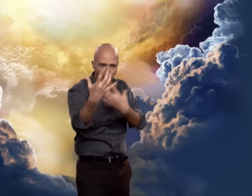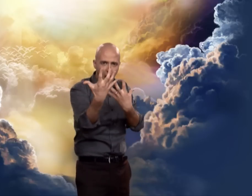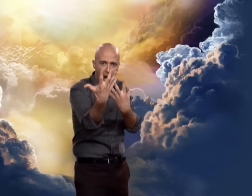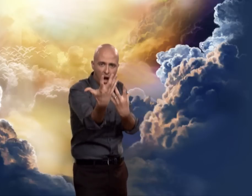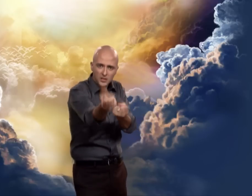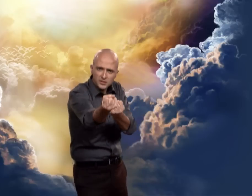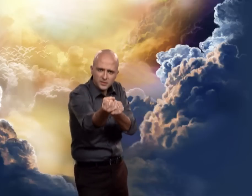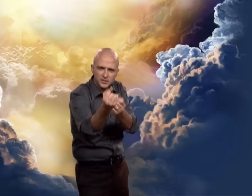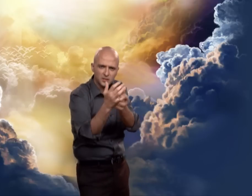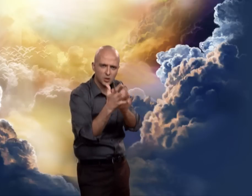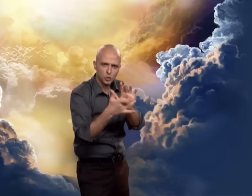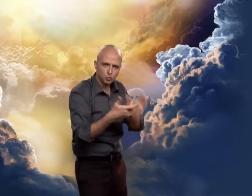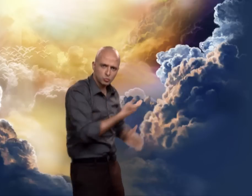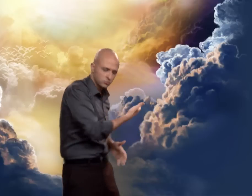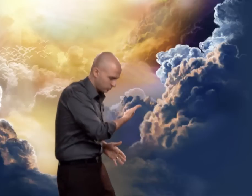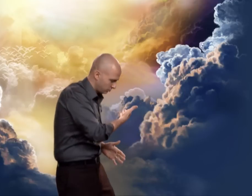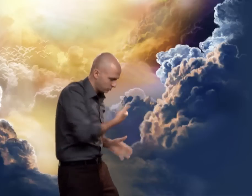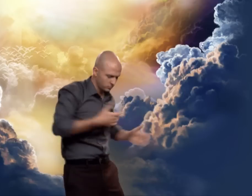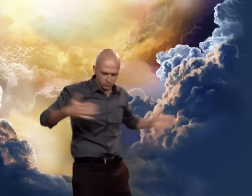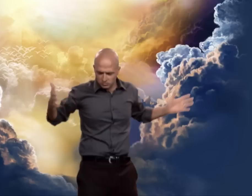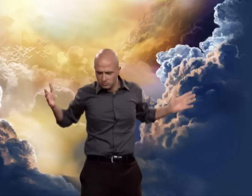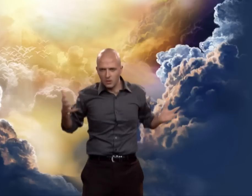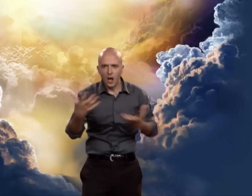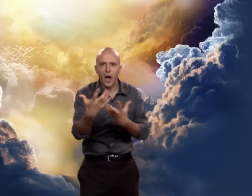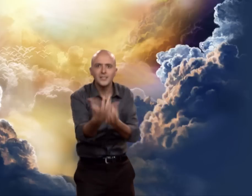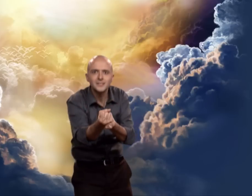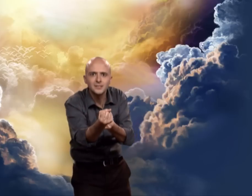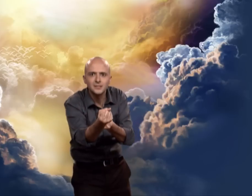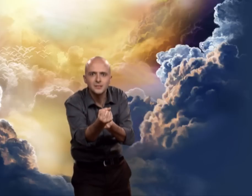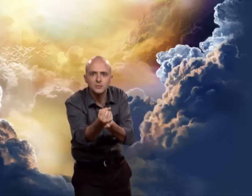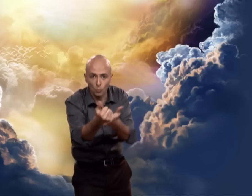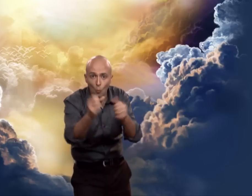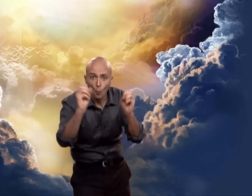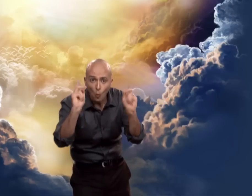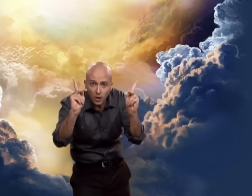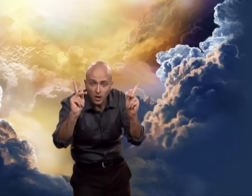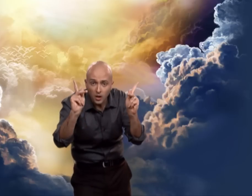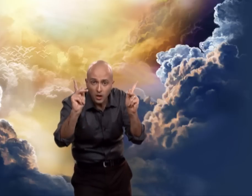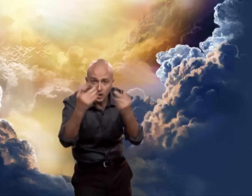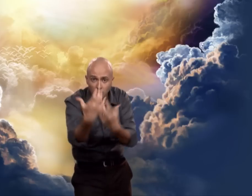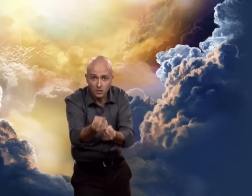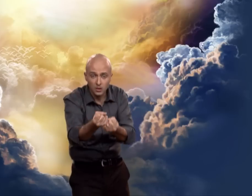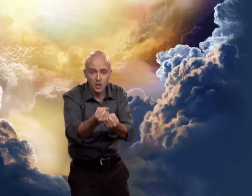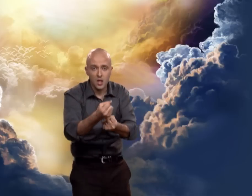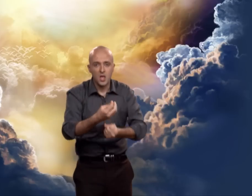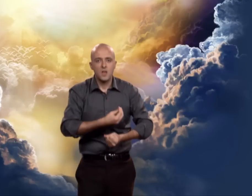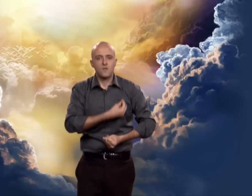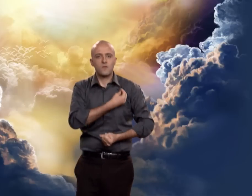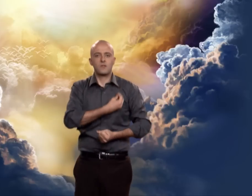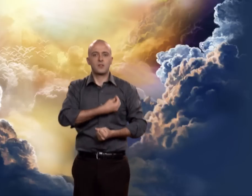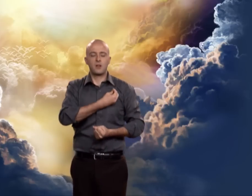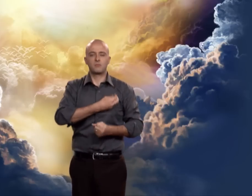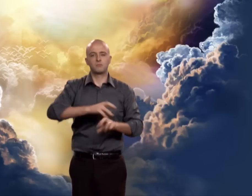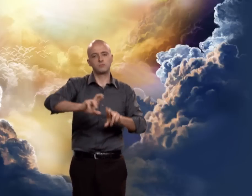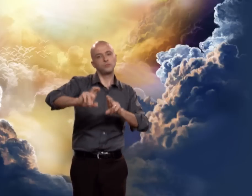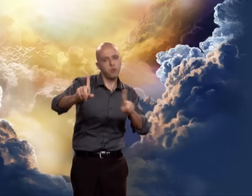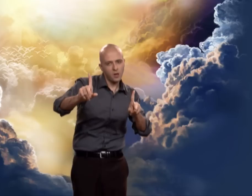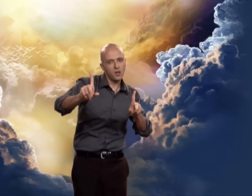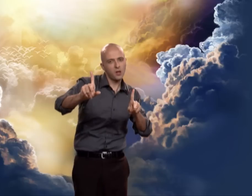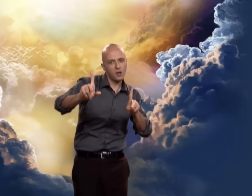ser salvos. E todos aqueles que se recusam a receber o perdão providenciado a tal custo devem